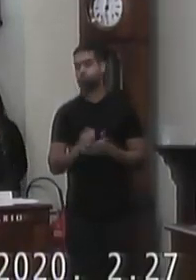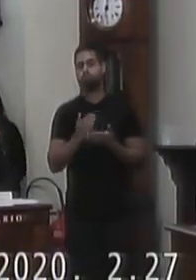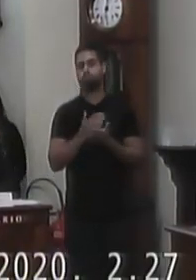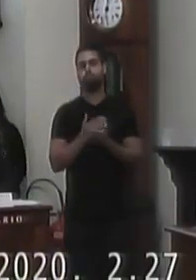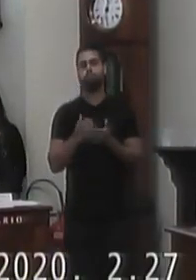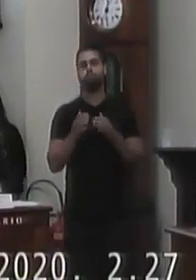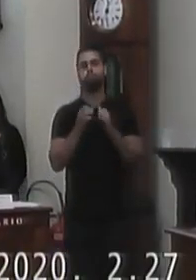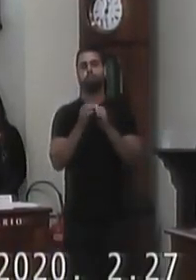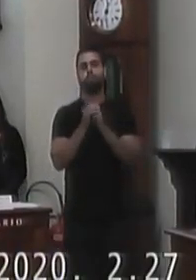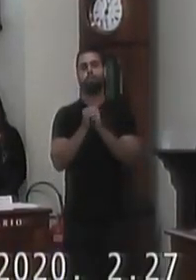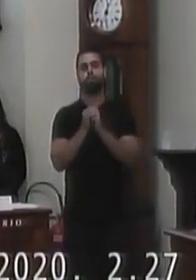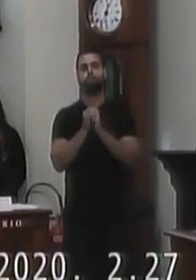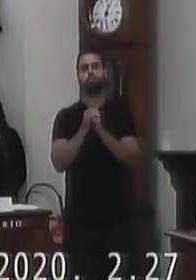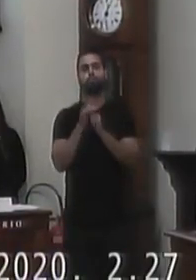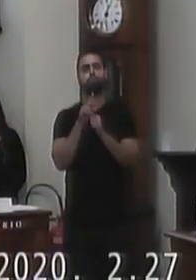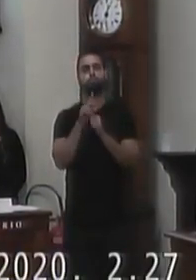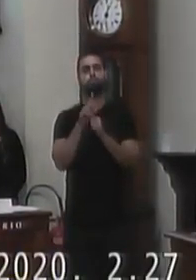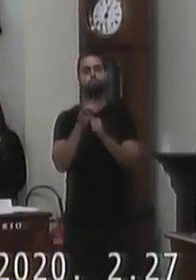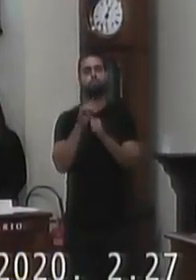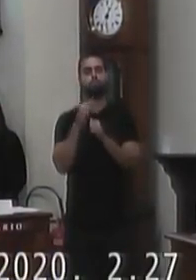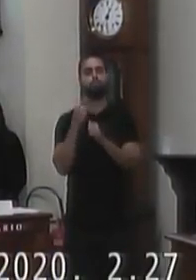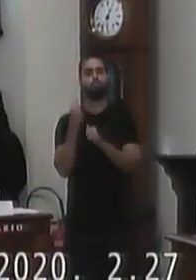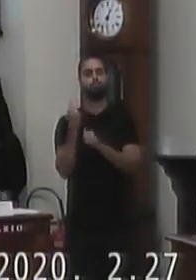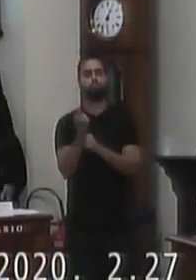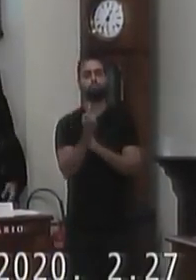rezar a oração do Pai Nosso.